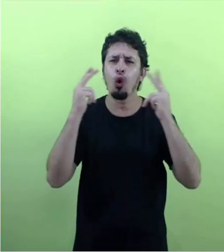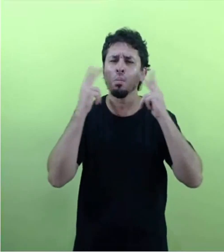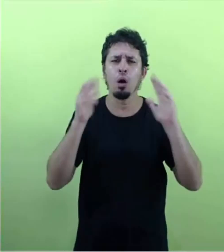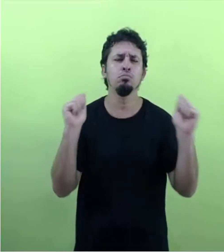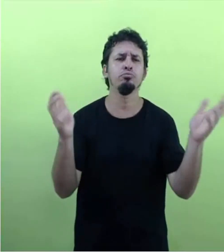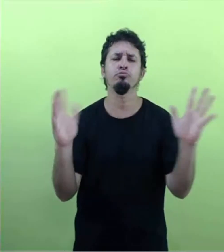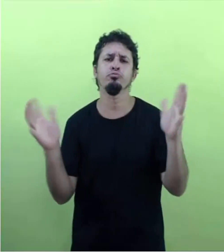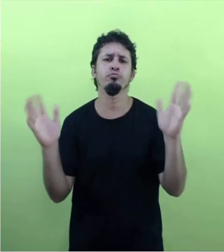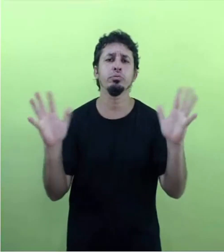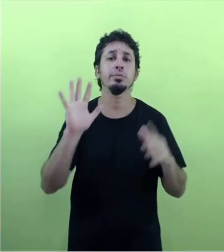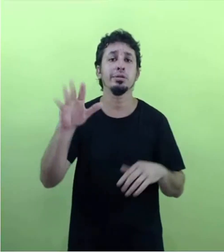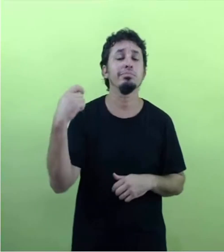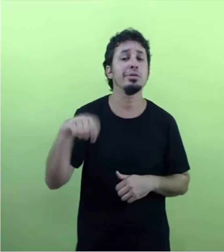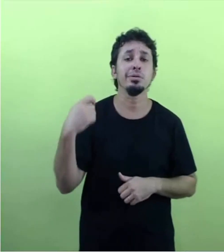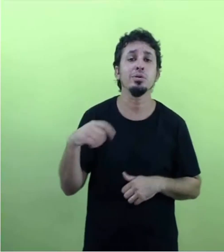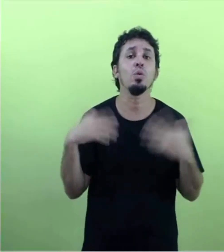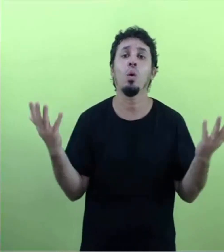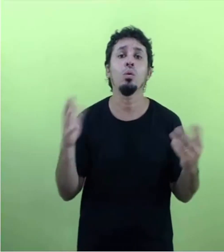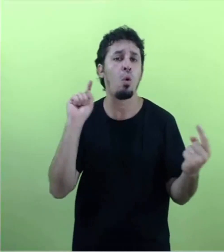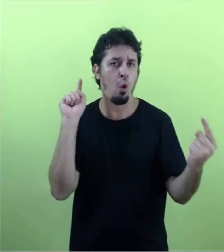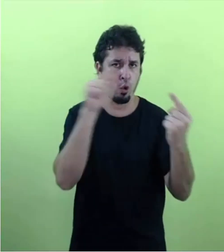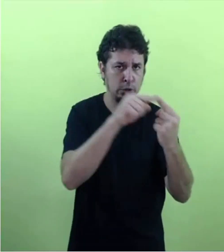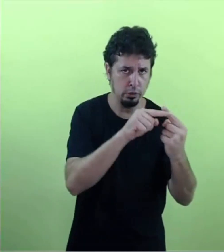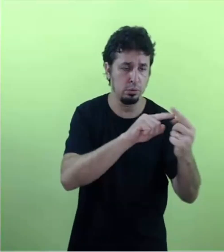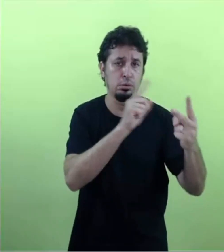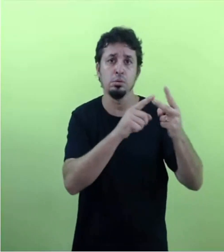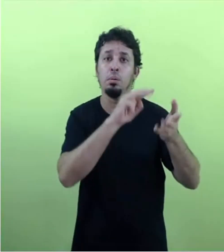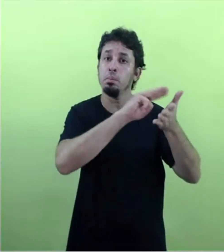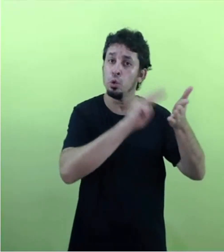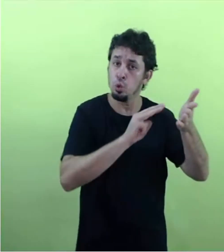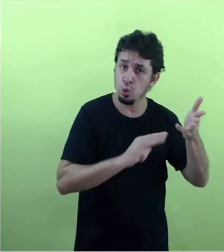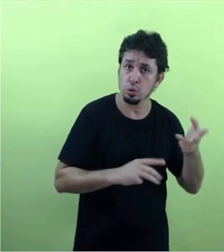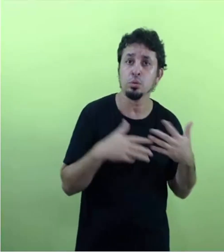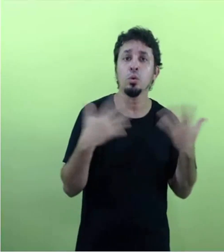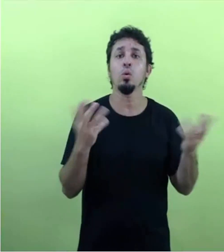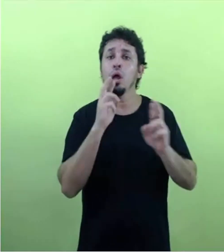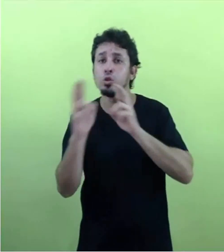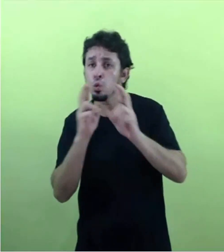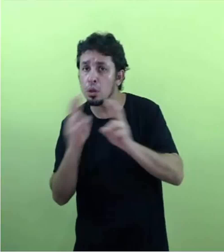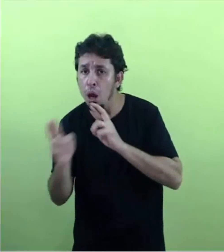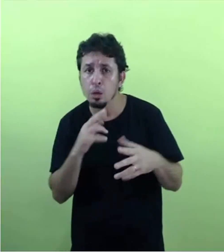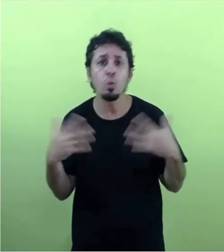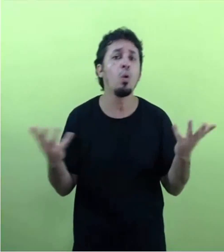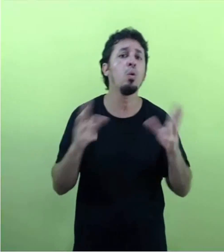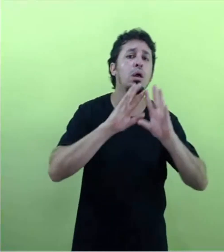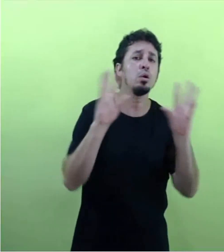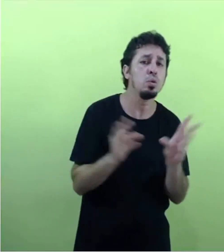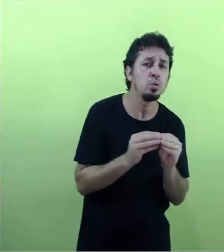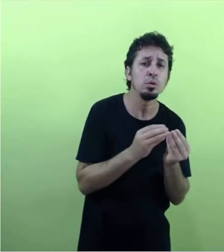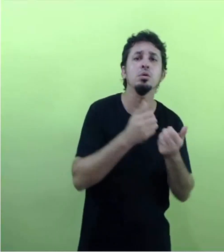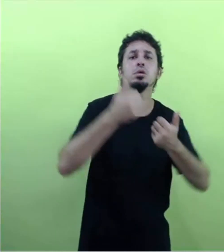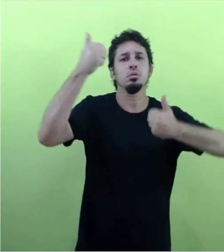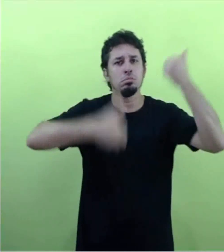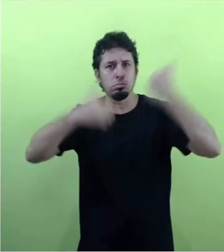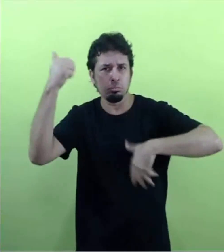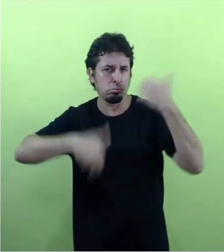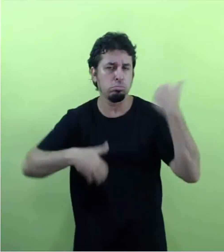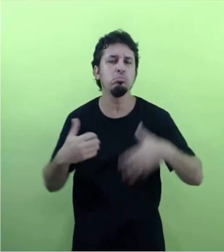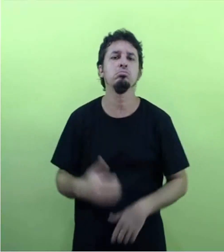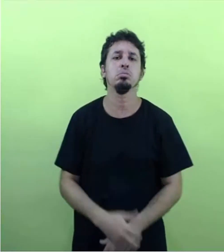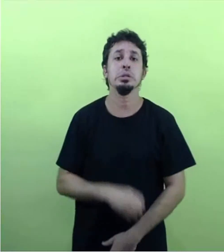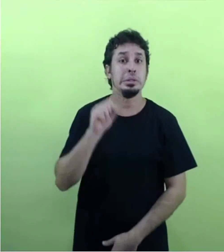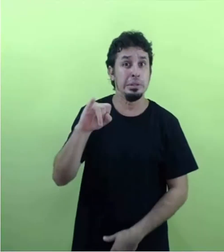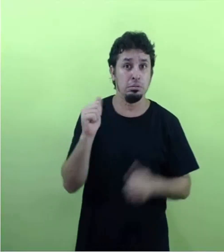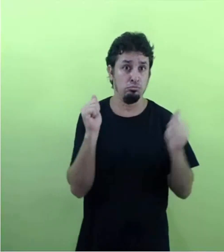nem muito devagar, e devem constar as finalidades, metodologia, resultados e conclusões do